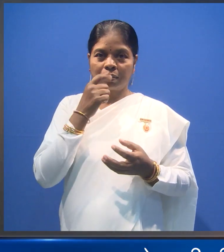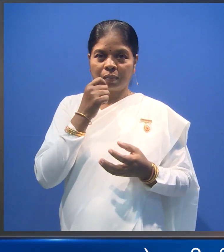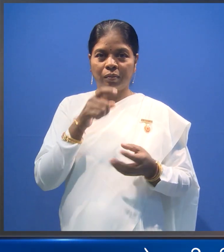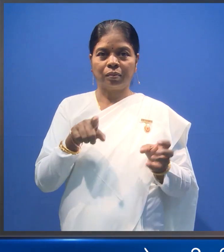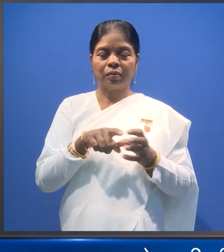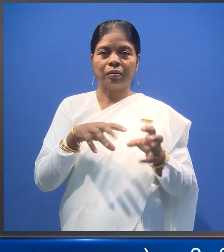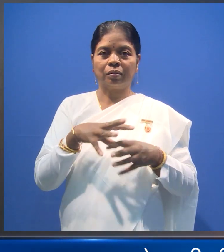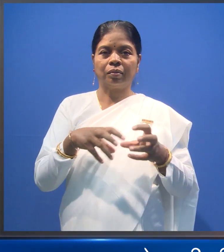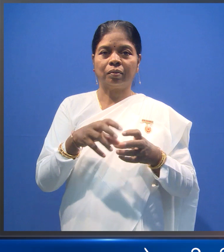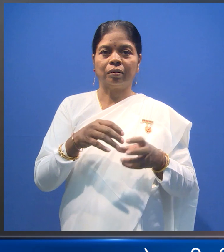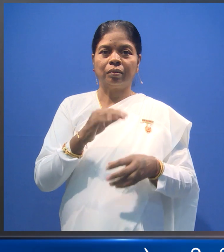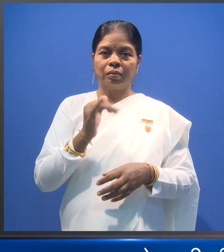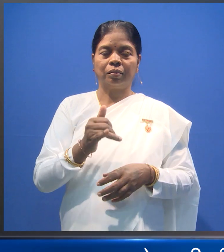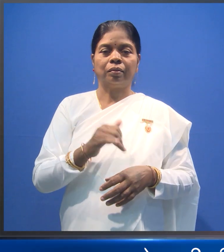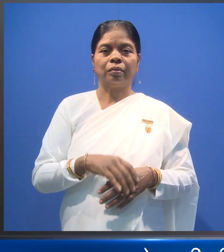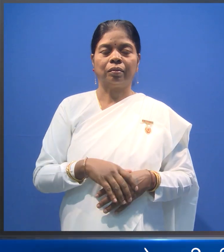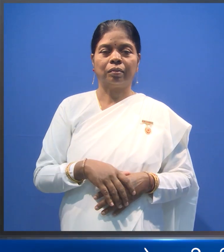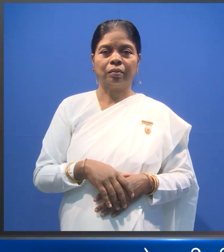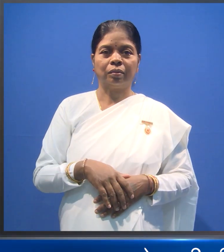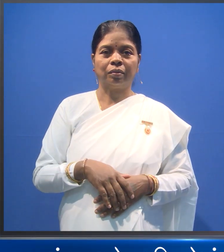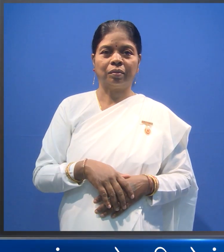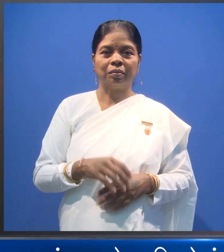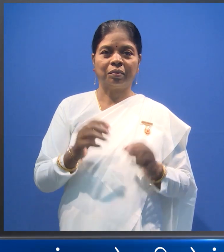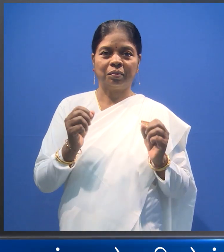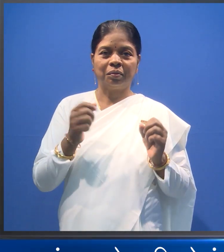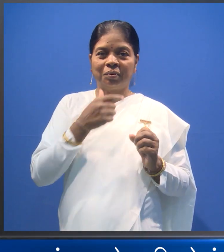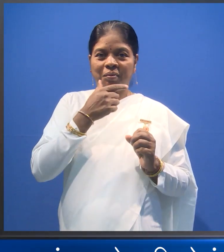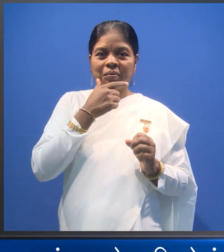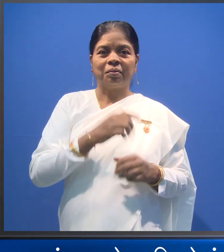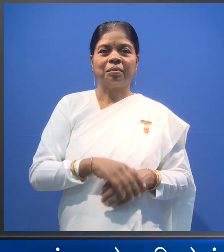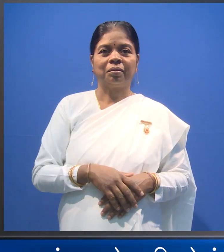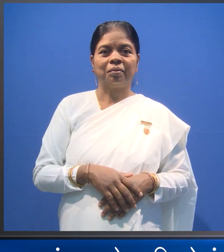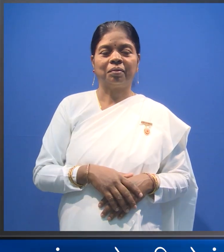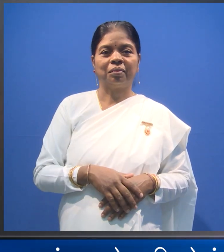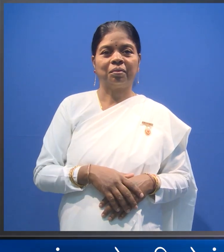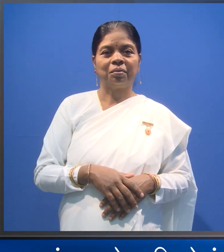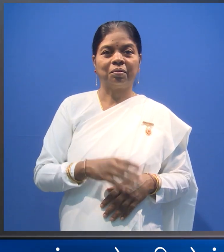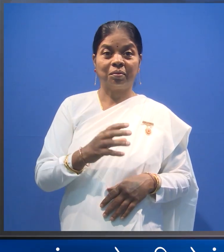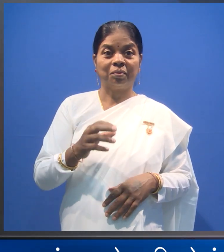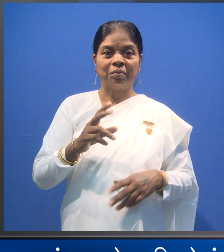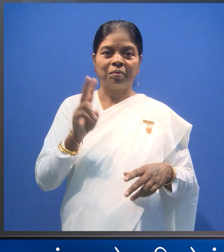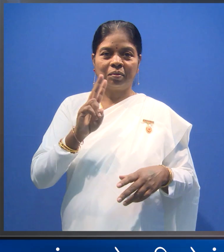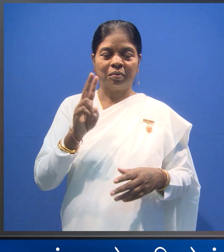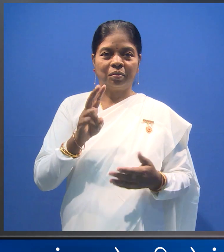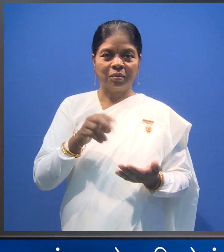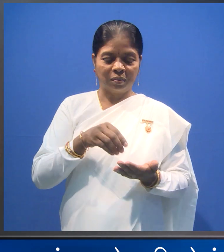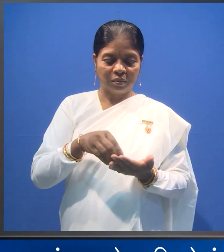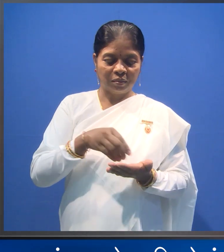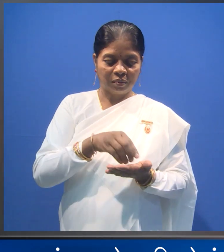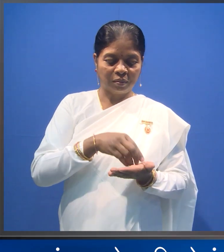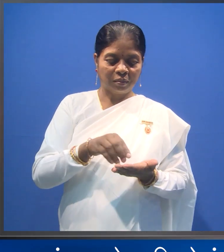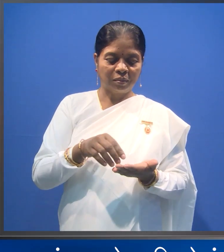दगडासारखे काहीतरी मिसळलेले सापडते. संत हसले आणि दोघांनी